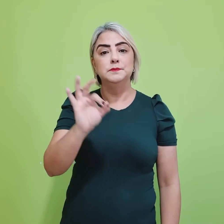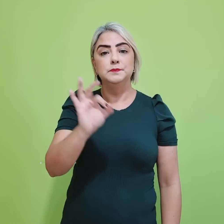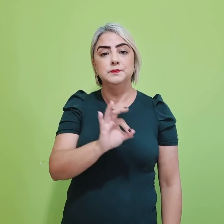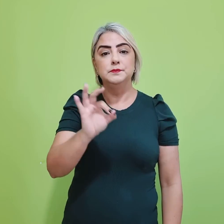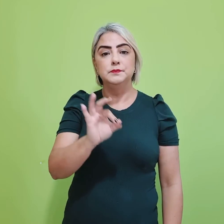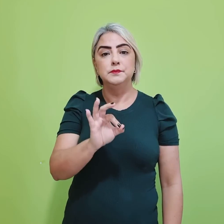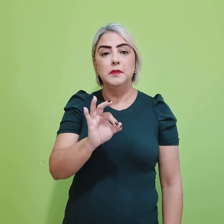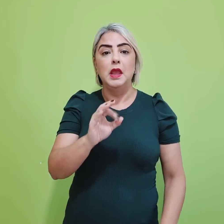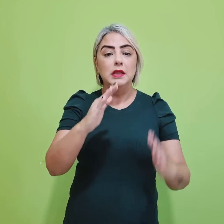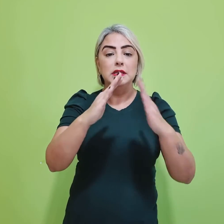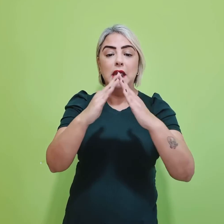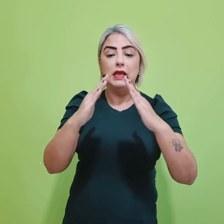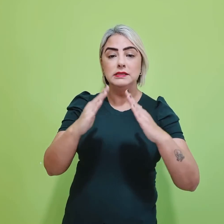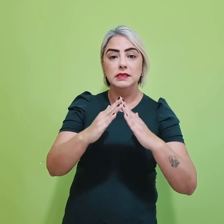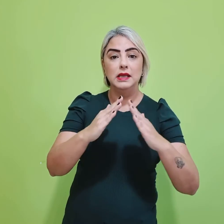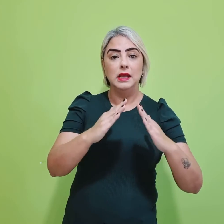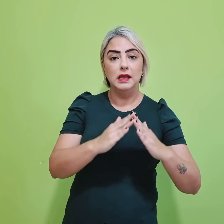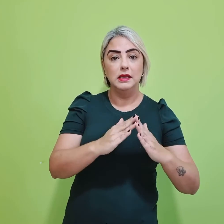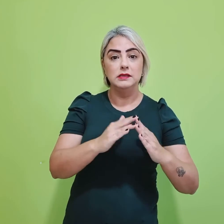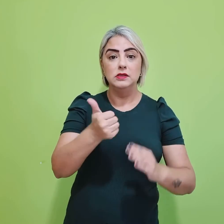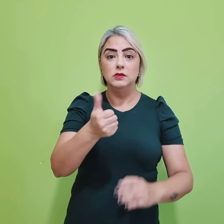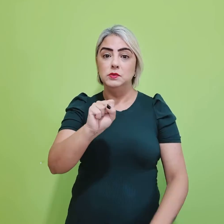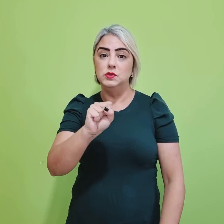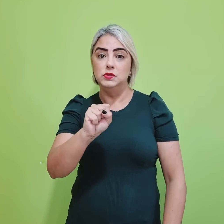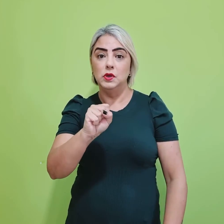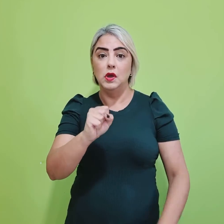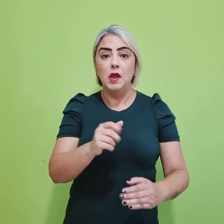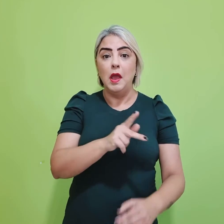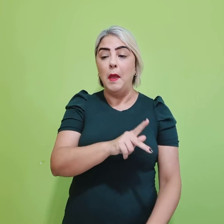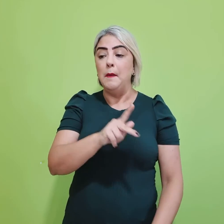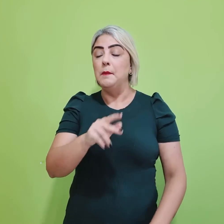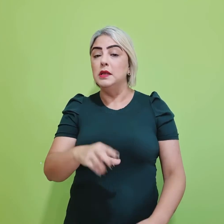36,7% dos domicílios em 2018 para